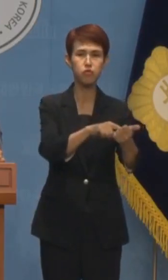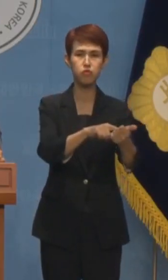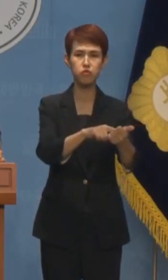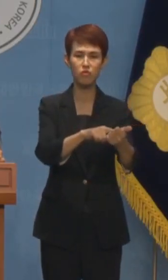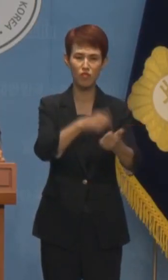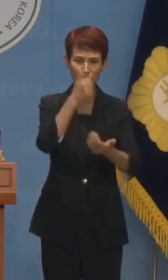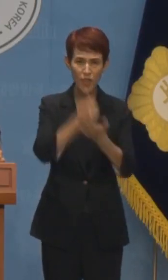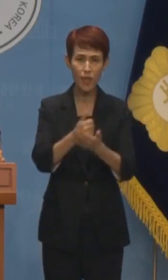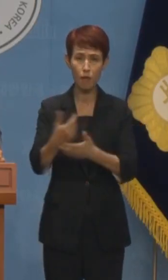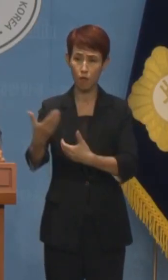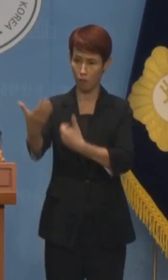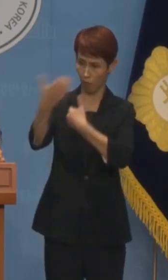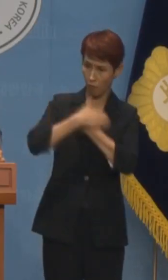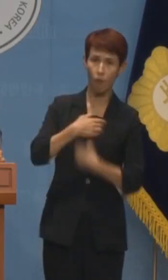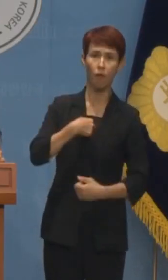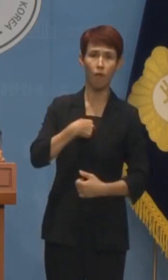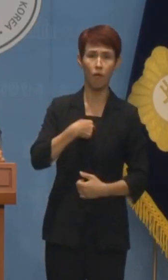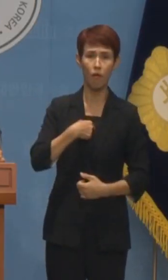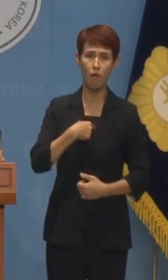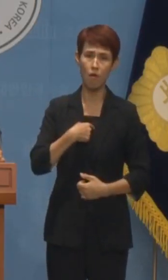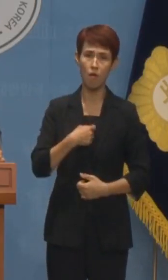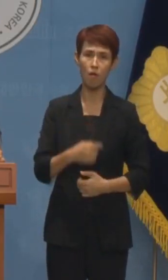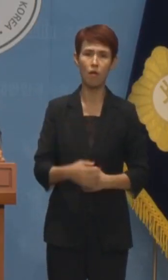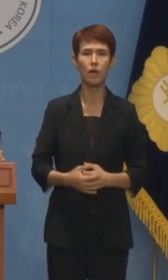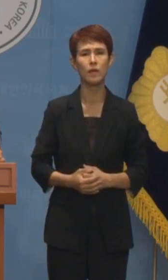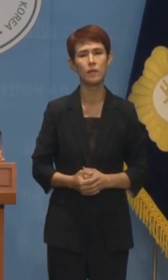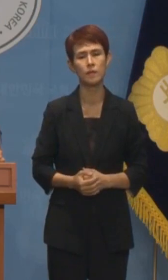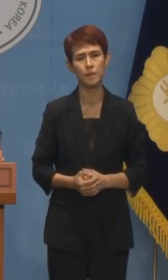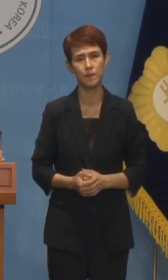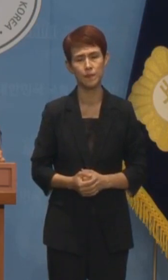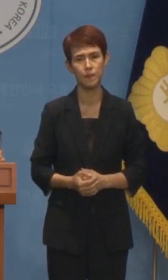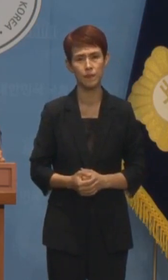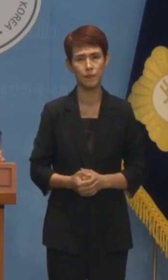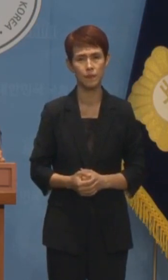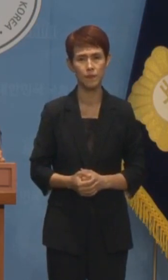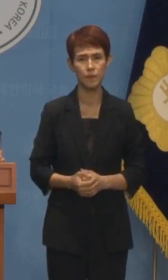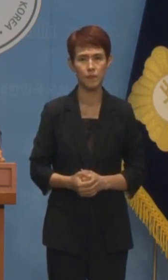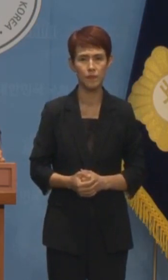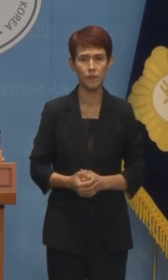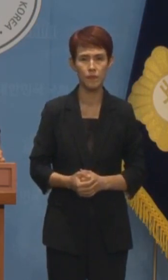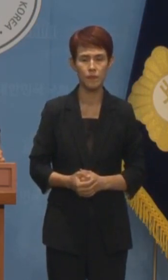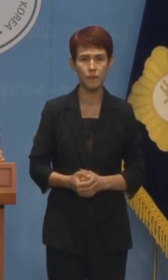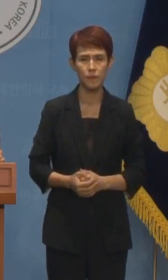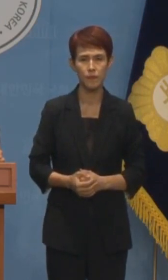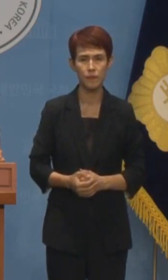죄가 있다라면서 허위 억지식의 누명을 덮어 씌웠습니다.